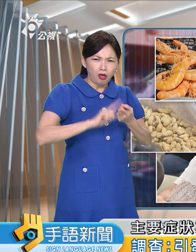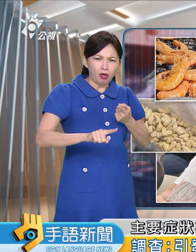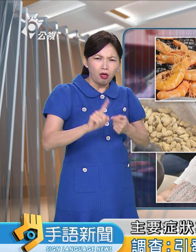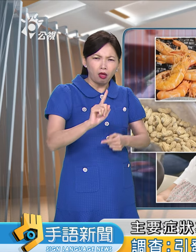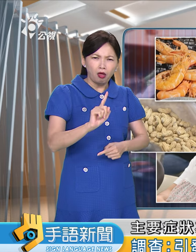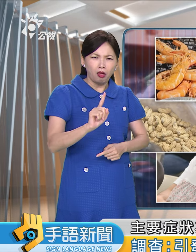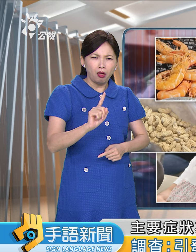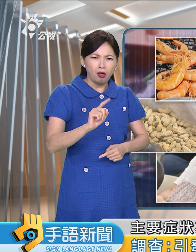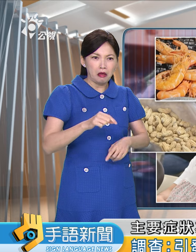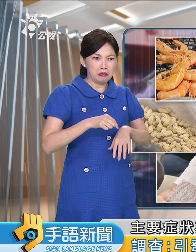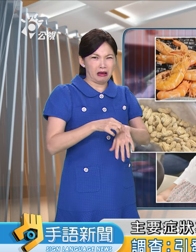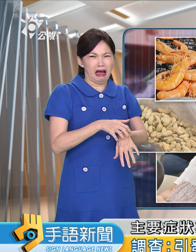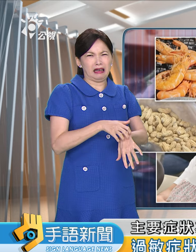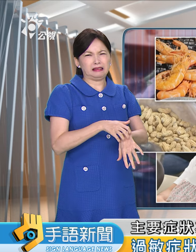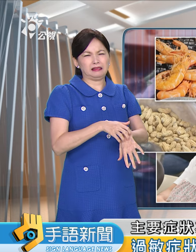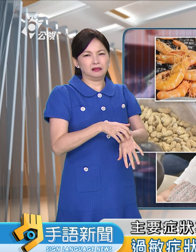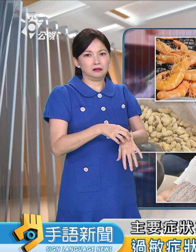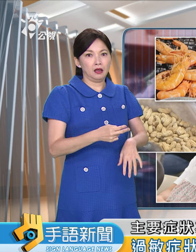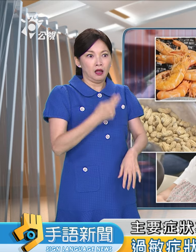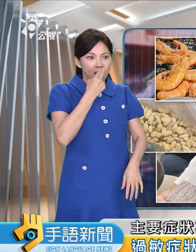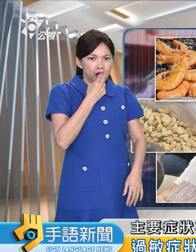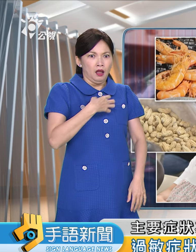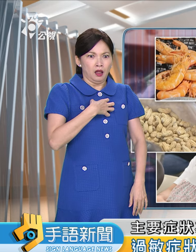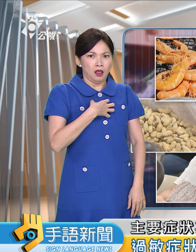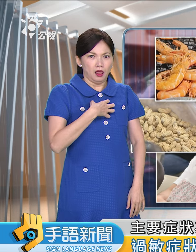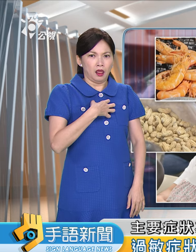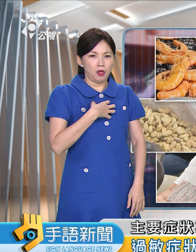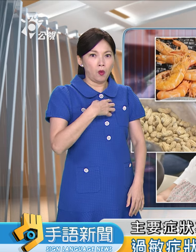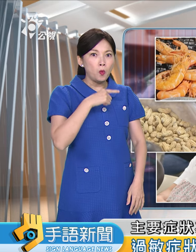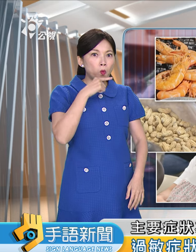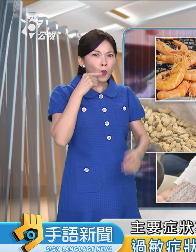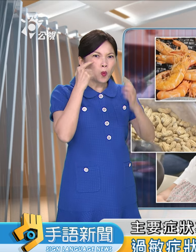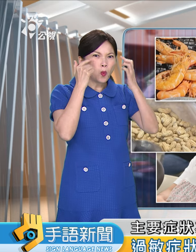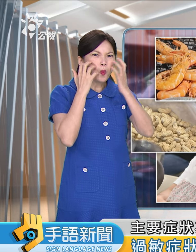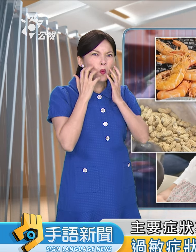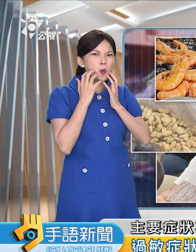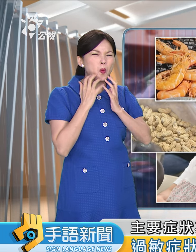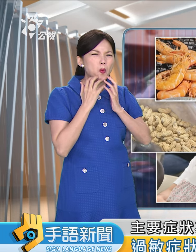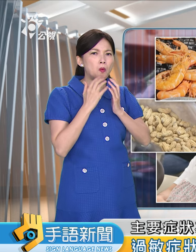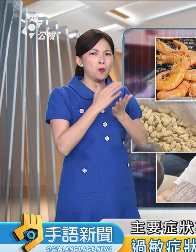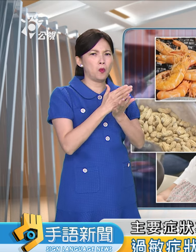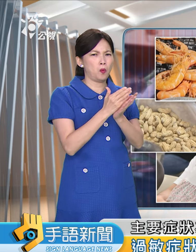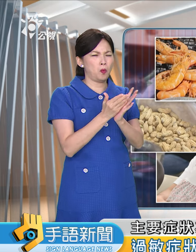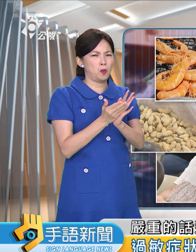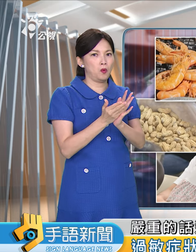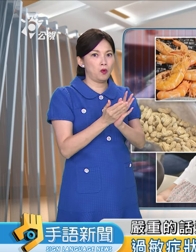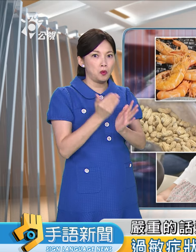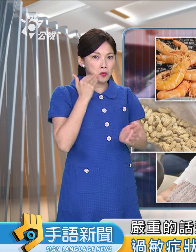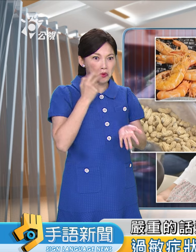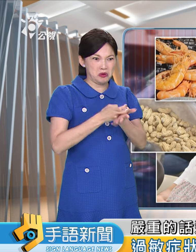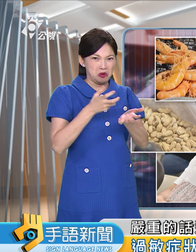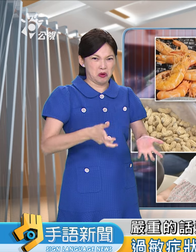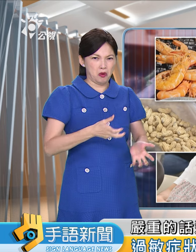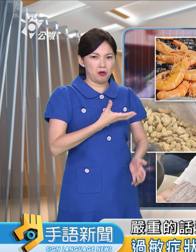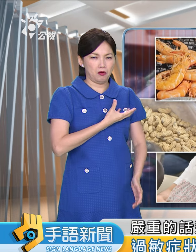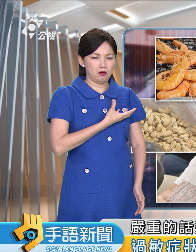状为皮肤痒、气喘、荨麻疹等等。严重的话还可能休克死